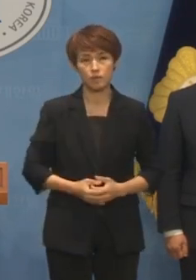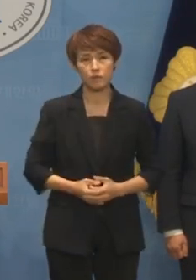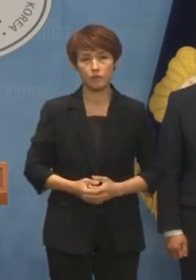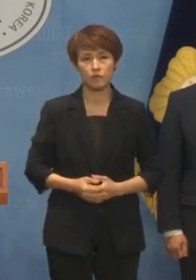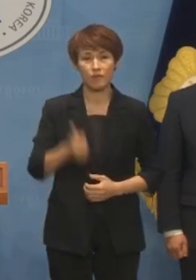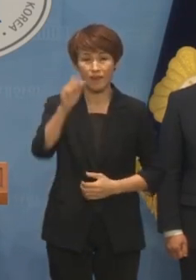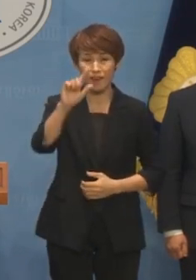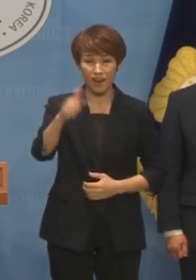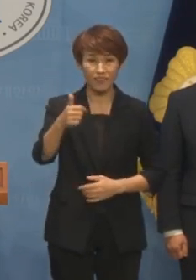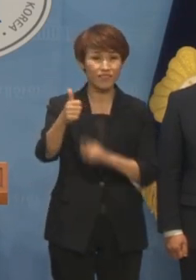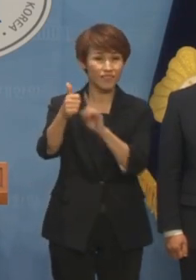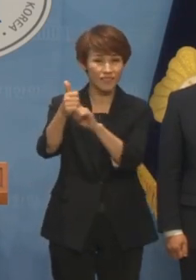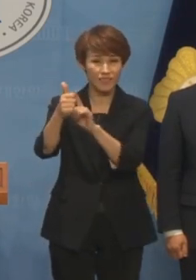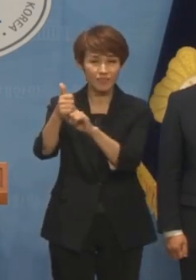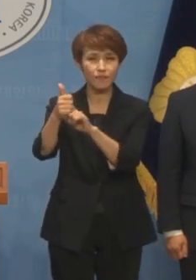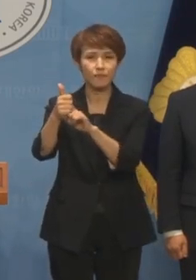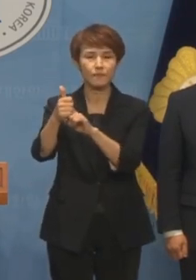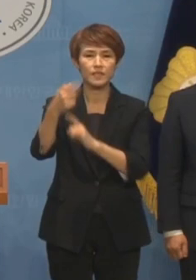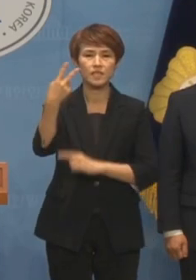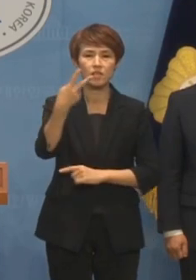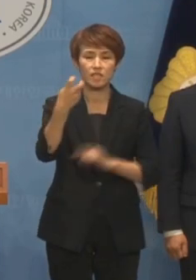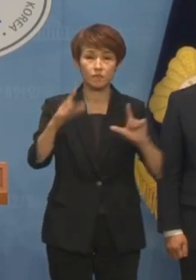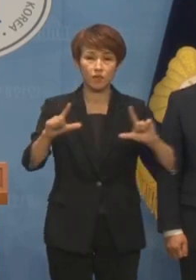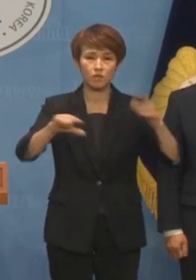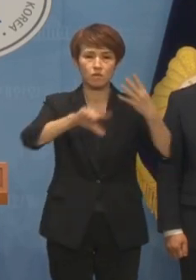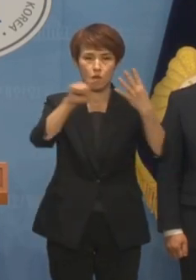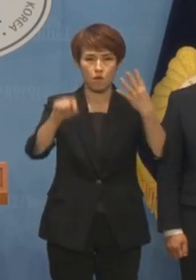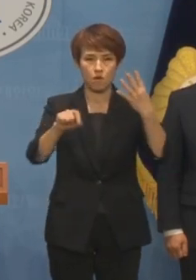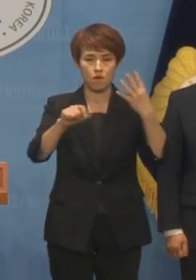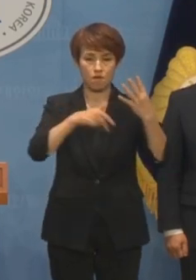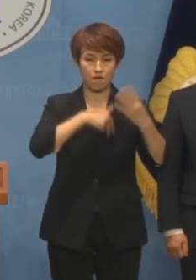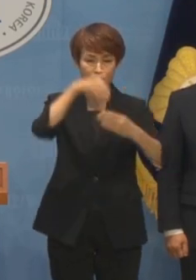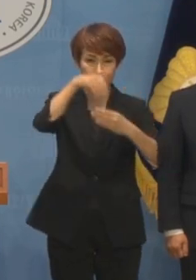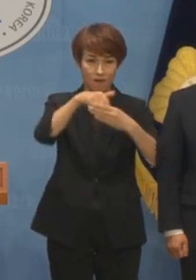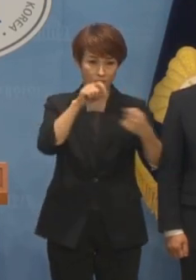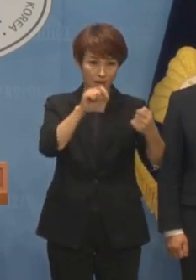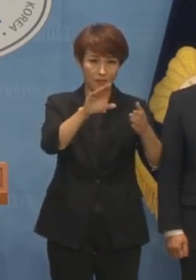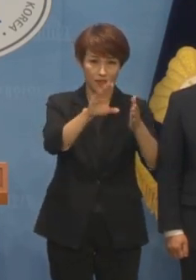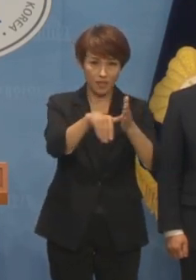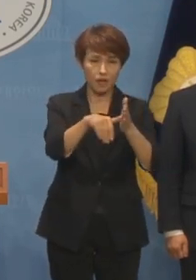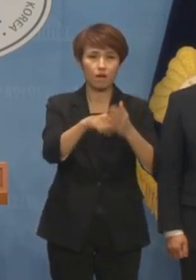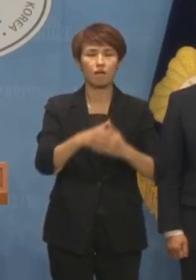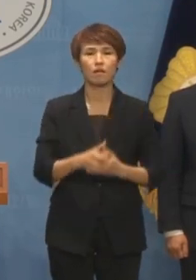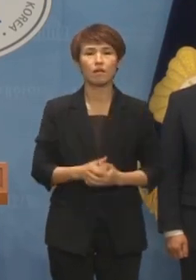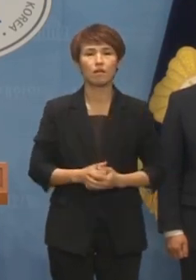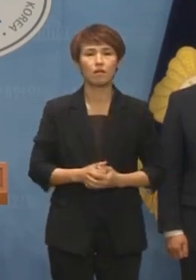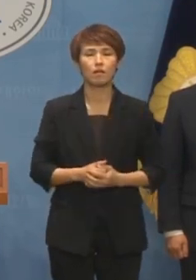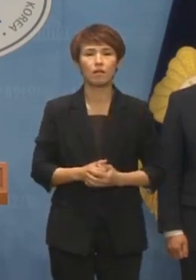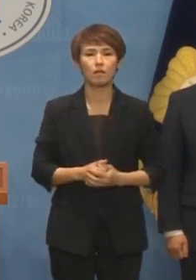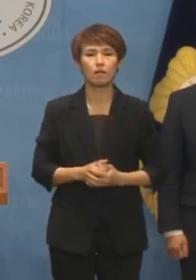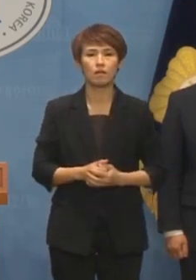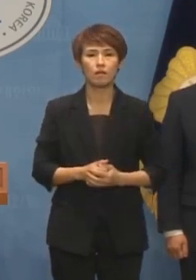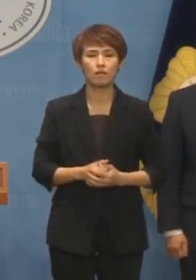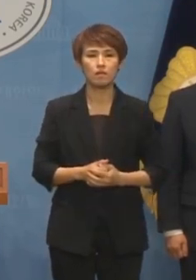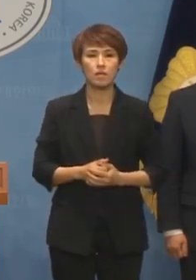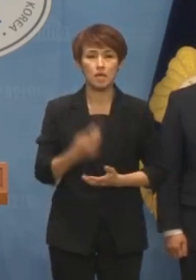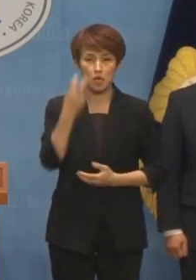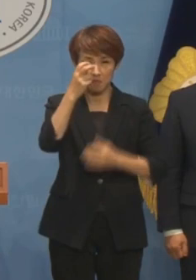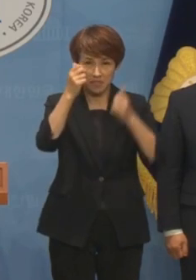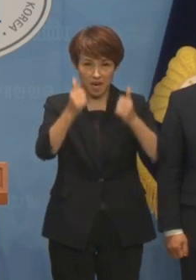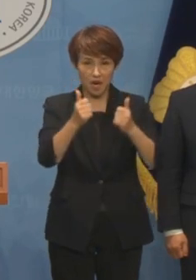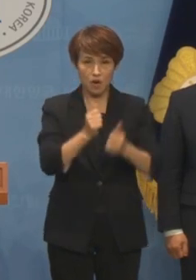한 전 장관은 2020년 4월 총선을 앞두고 검찰이 당시 여권 인사에 대한